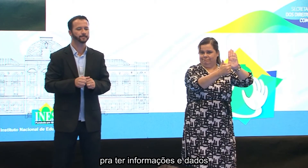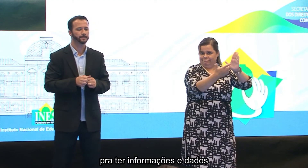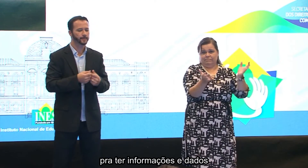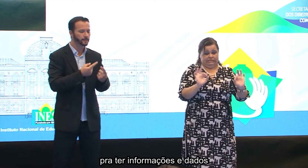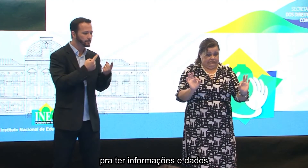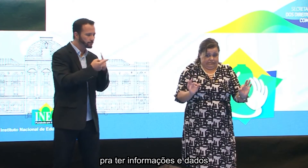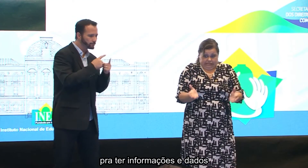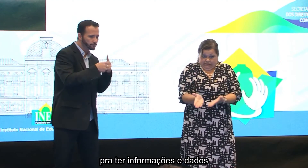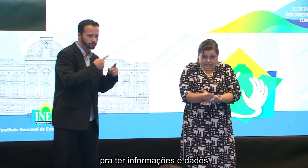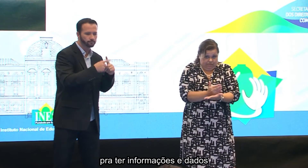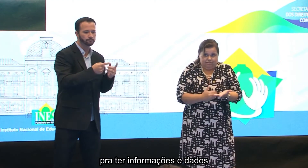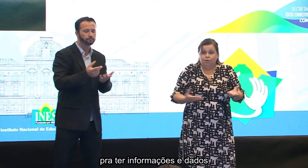ter informações e dados